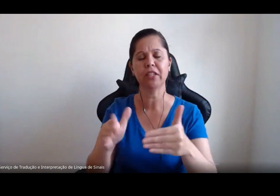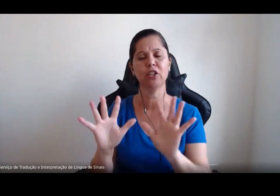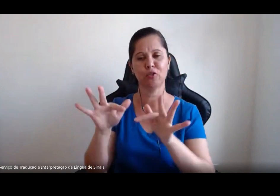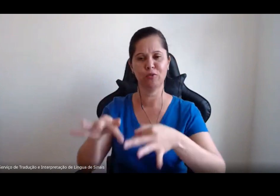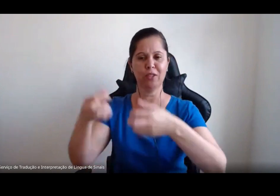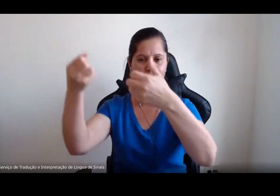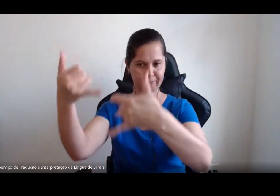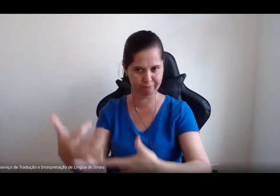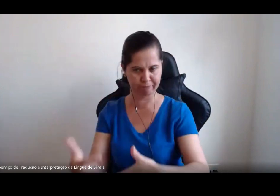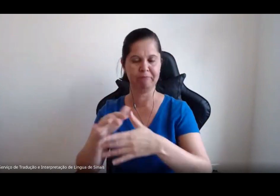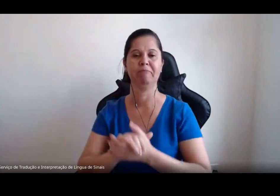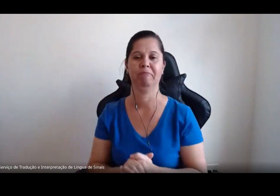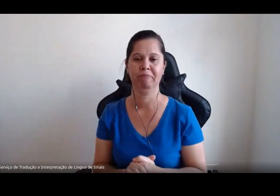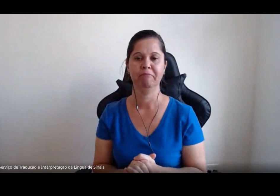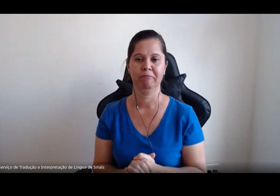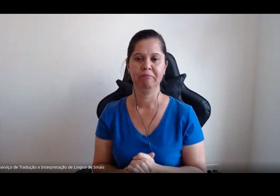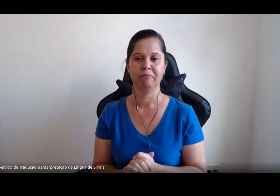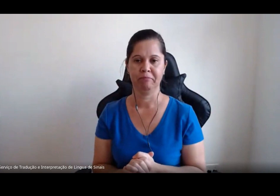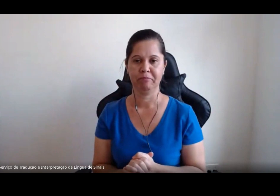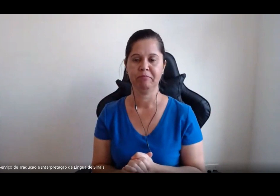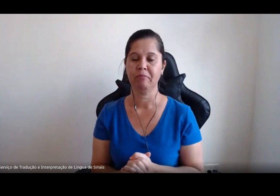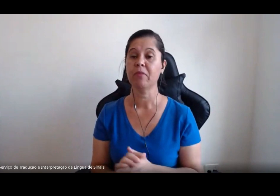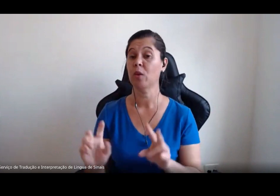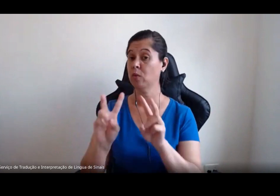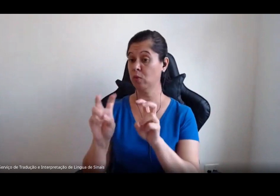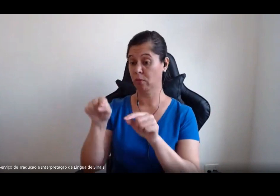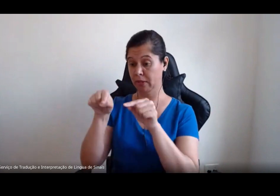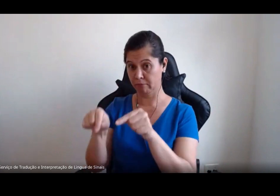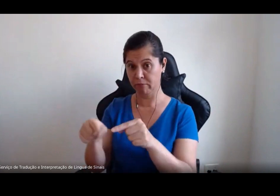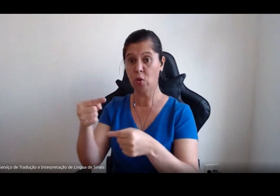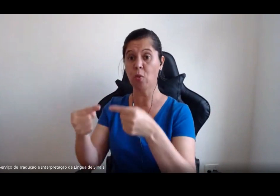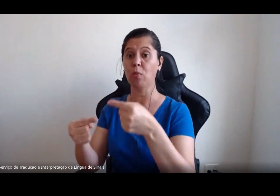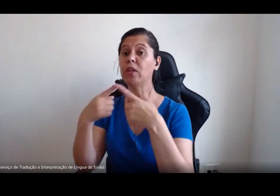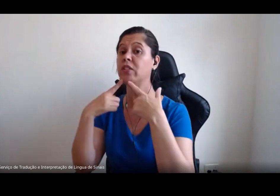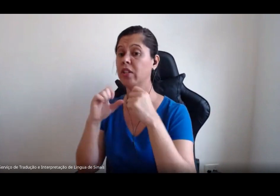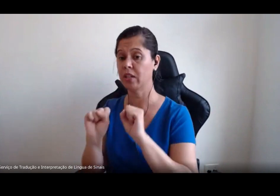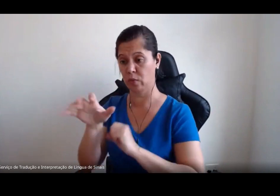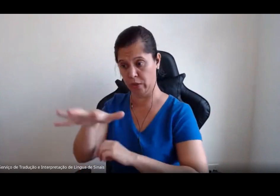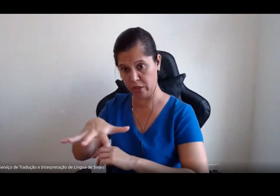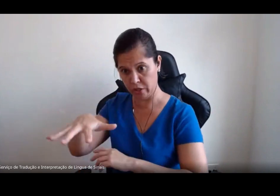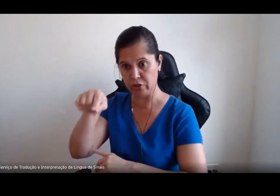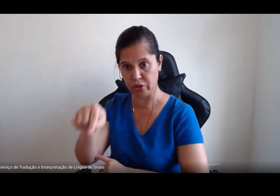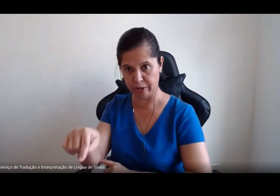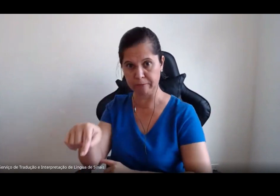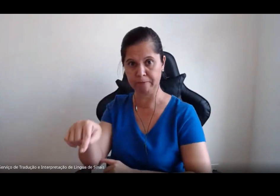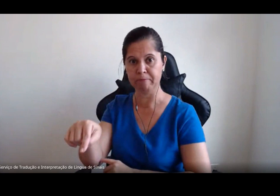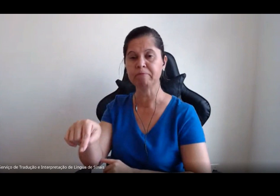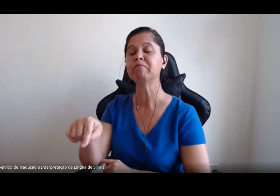a gente esclarece, tá bom? Bom, então, falando um pouquinho das políticas linguísticas, né? Em termos